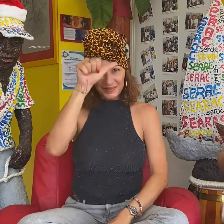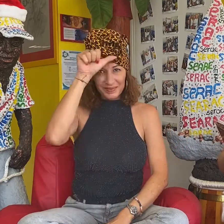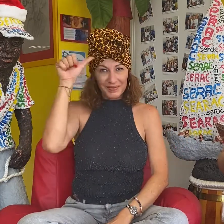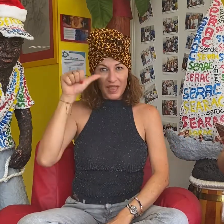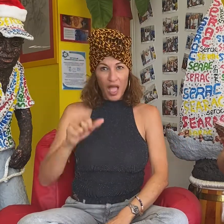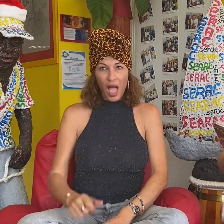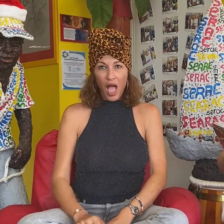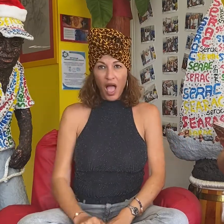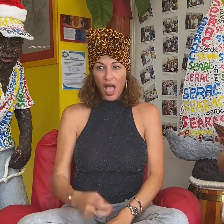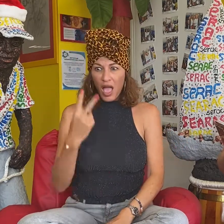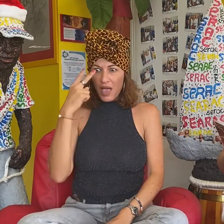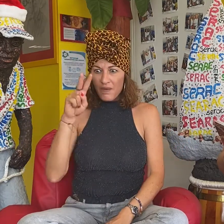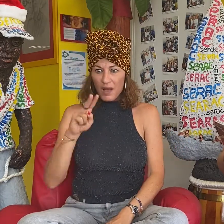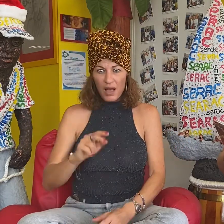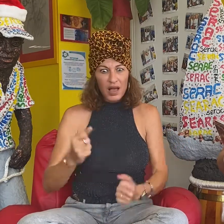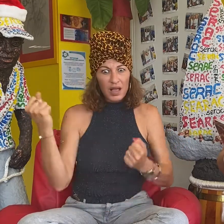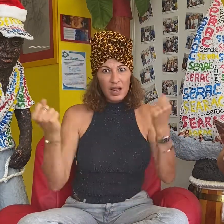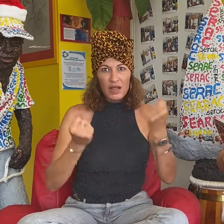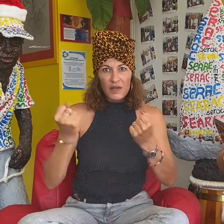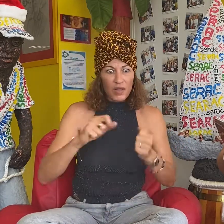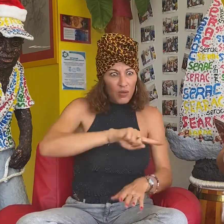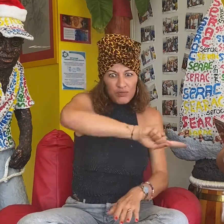sont entassées dans un panier.